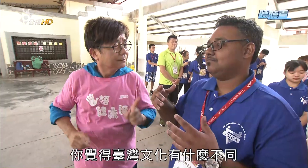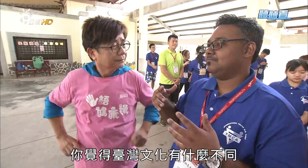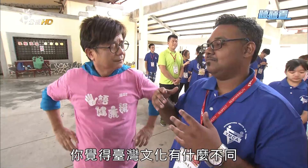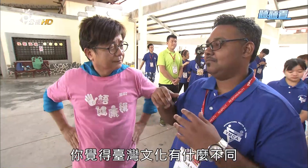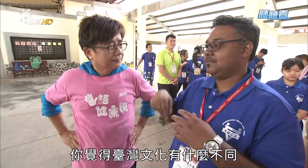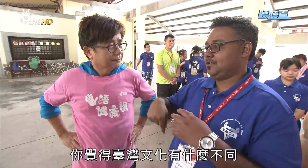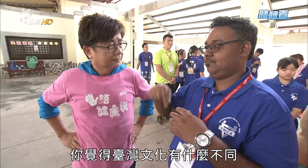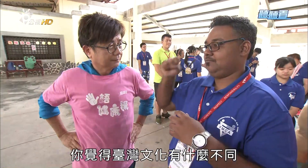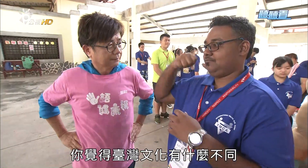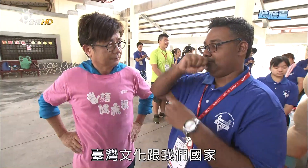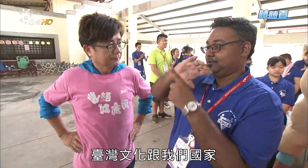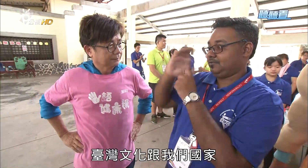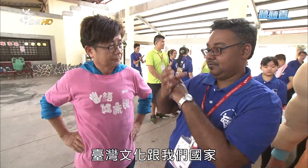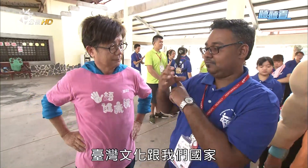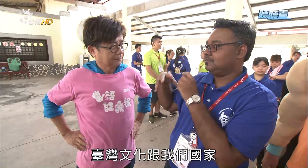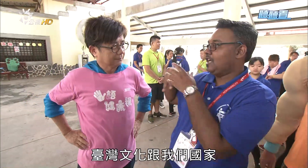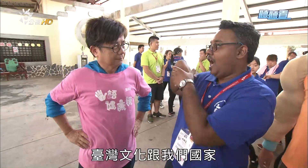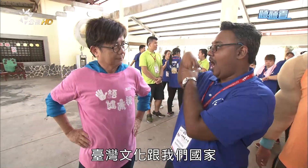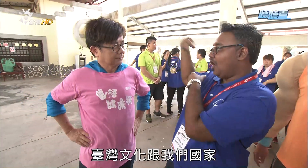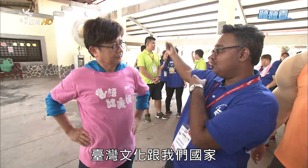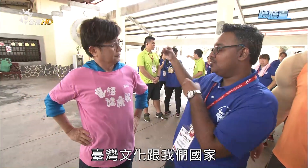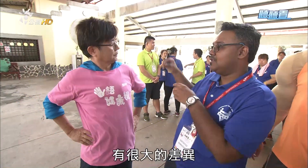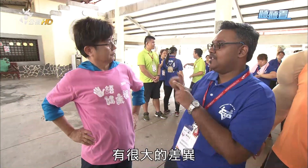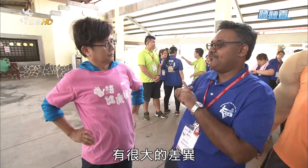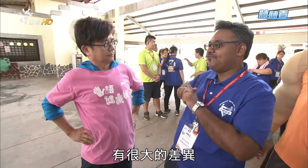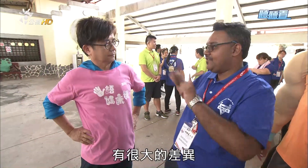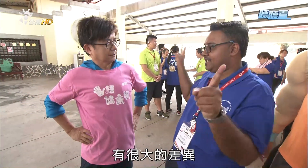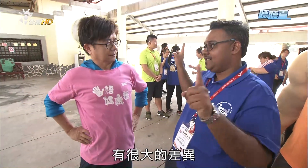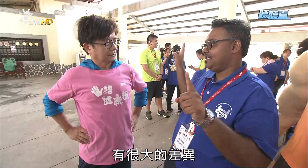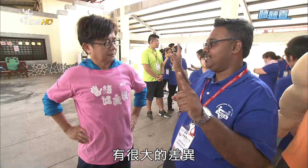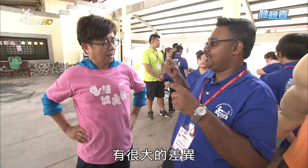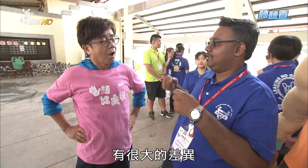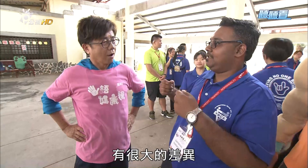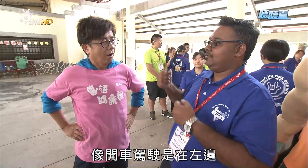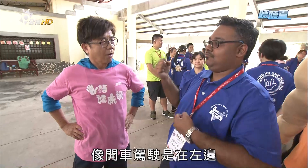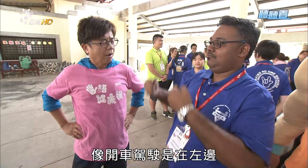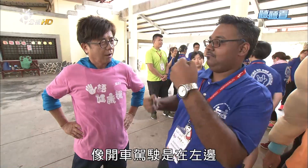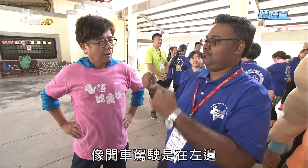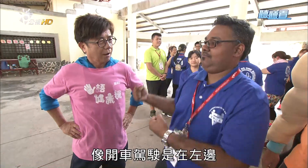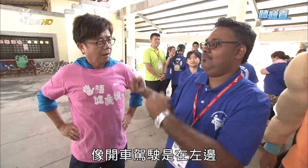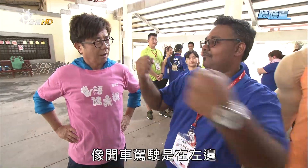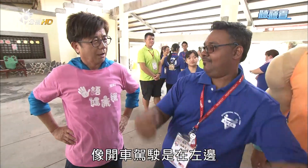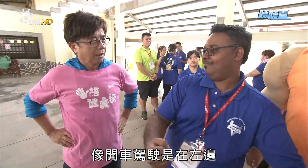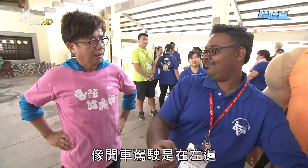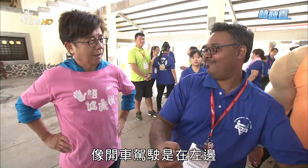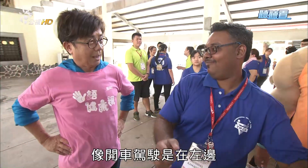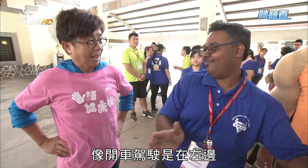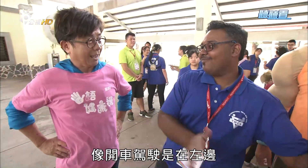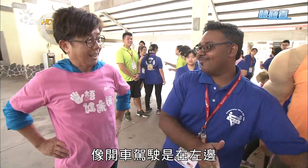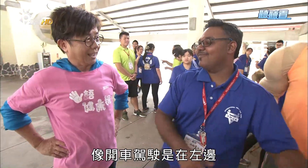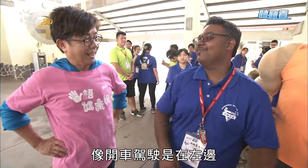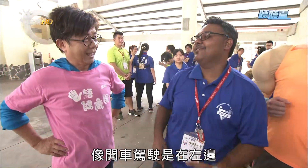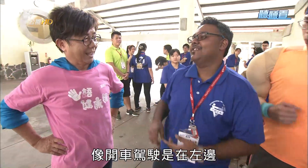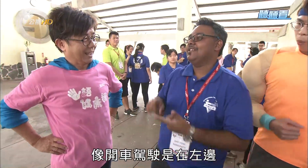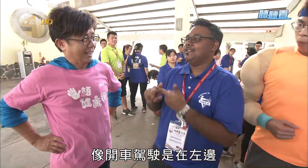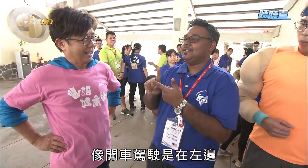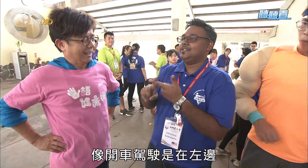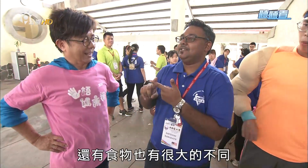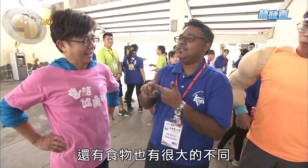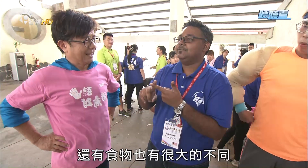同啊？台湾文化跟我们国家有很大的差异，像开车啊，驾驶室在左边，还有食